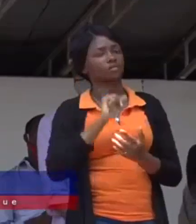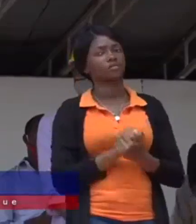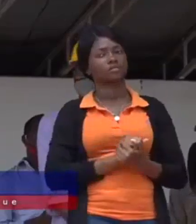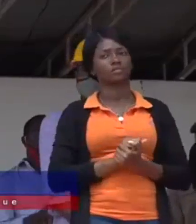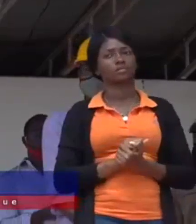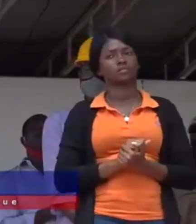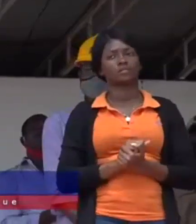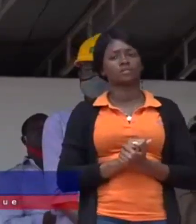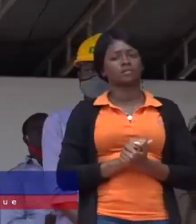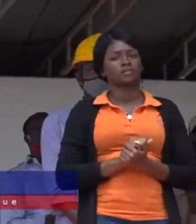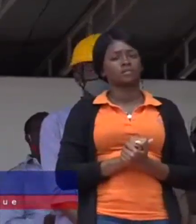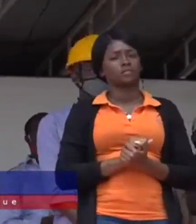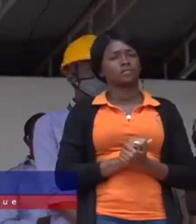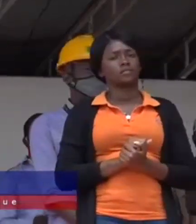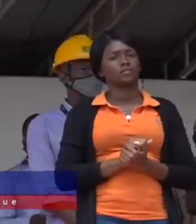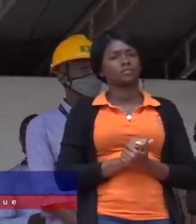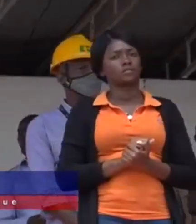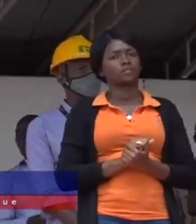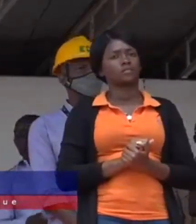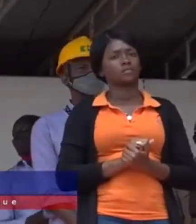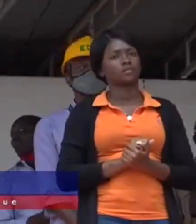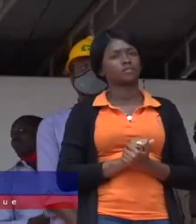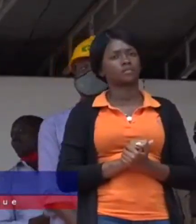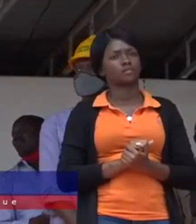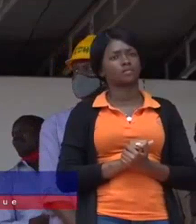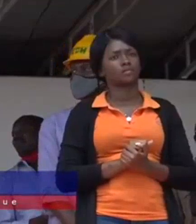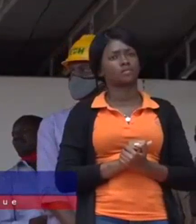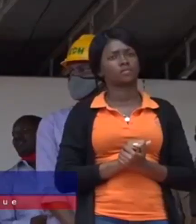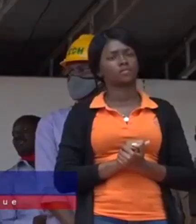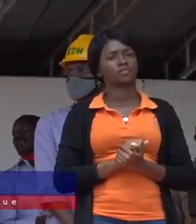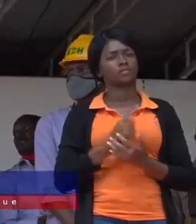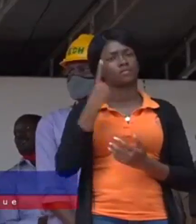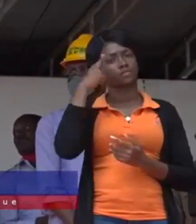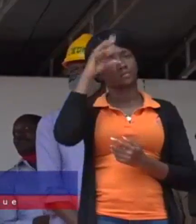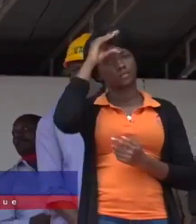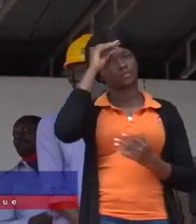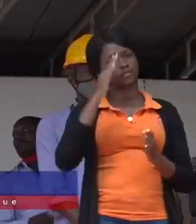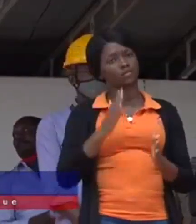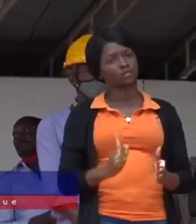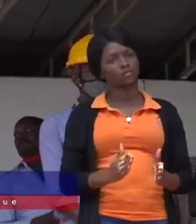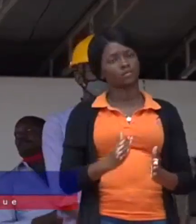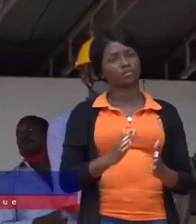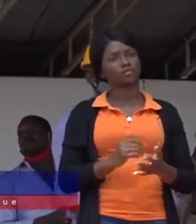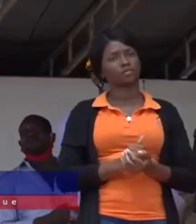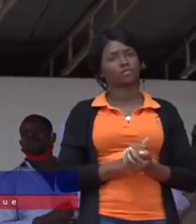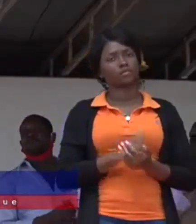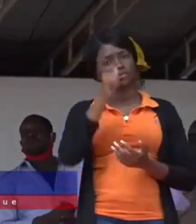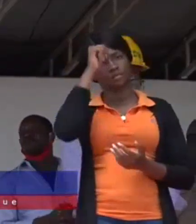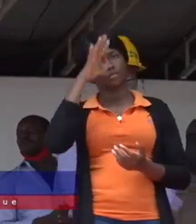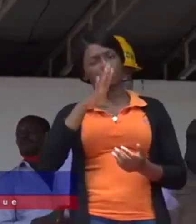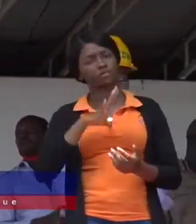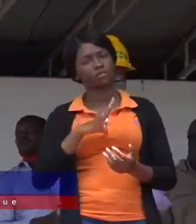coûte. Ça veut dire, tout bandit. C'est pour ça, monsieur Damio, qui